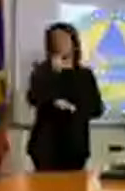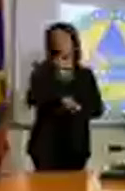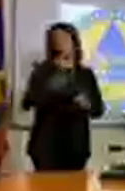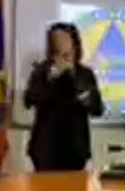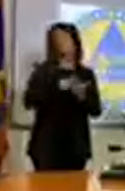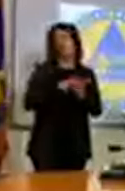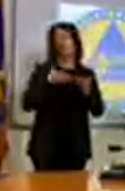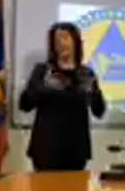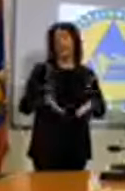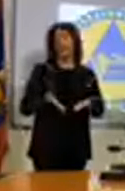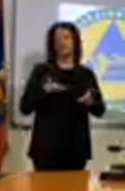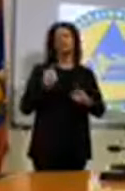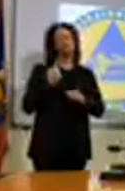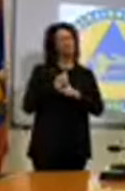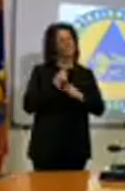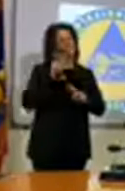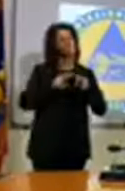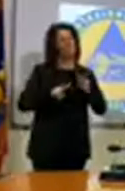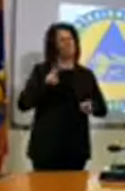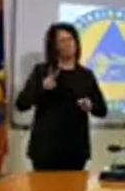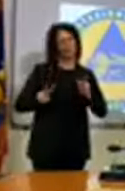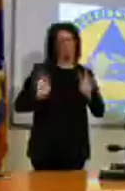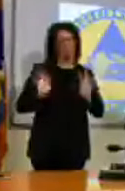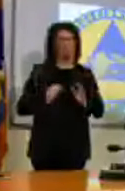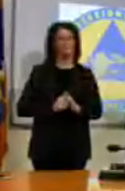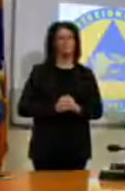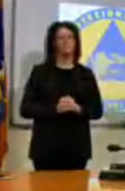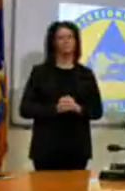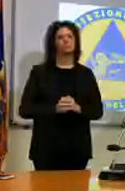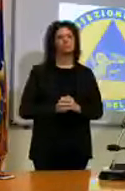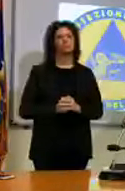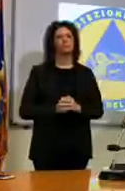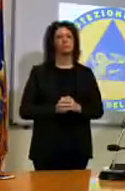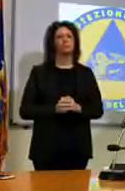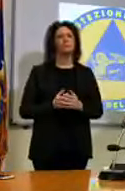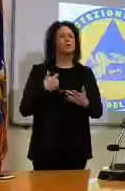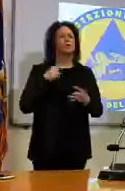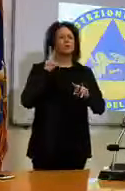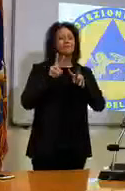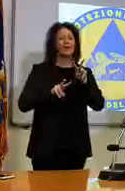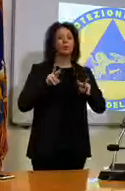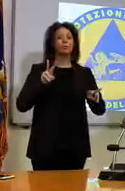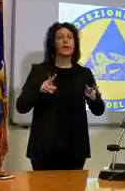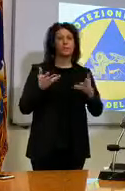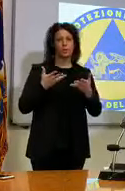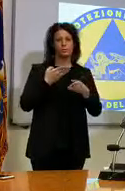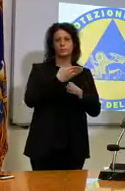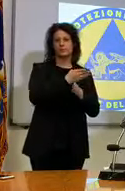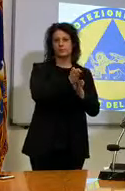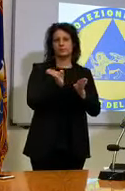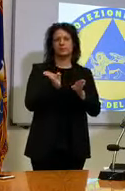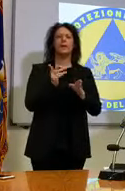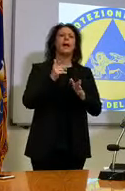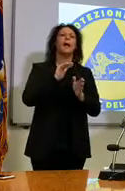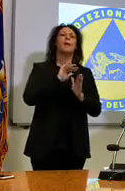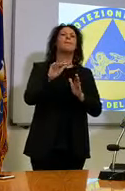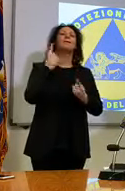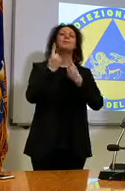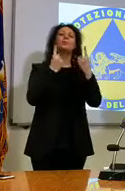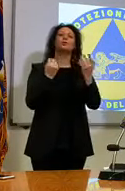confermare nulla in particolare. E comunque lo stiamo valutando a 360 gradi a prescindere dalle foto di Padova, questo deve